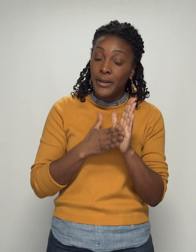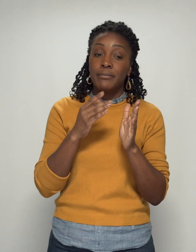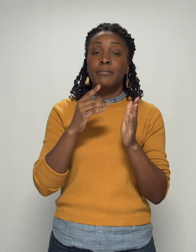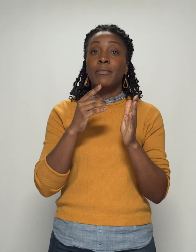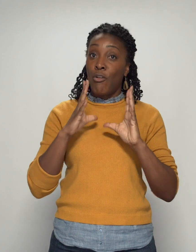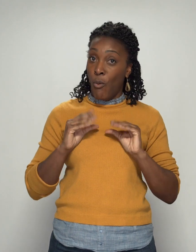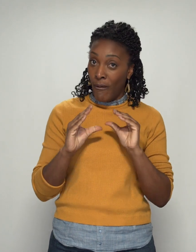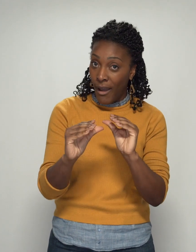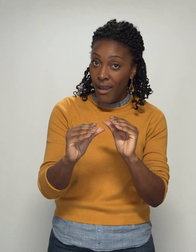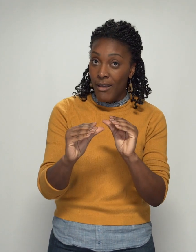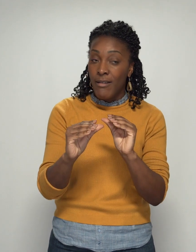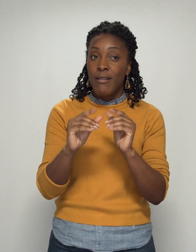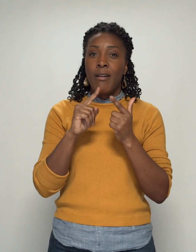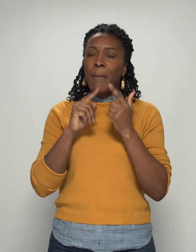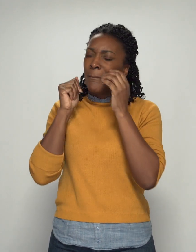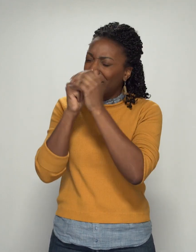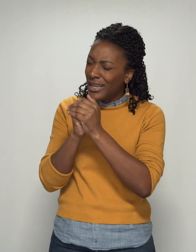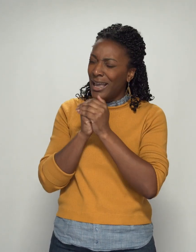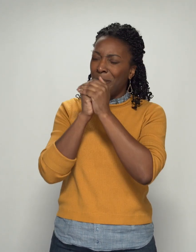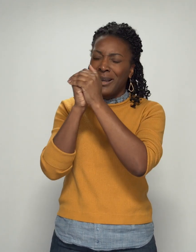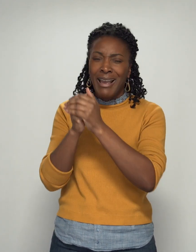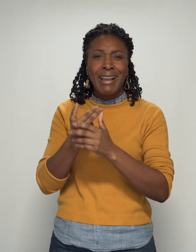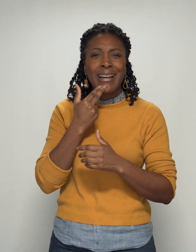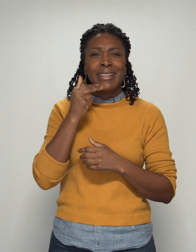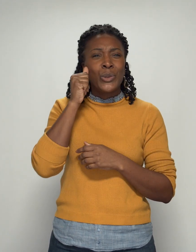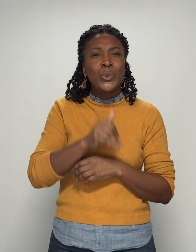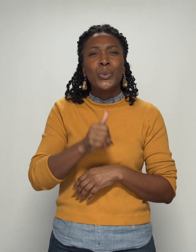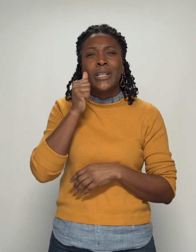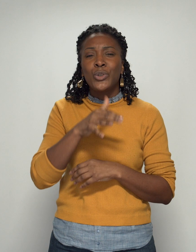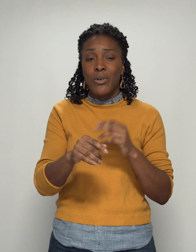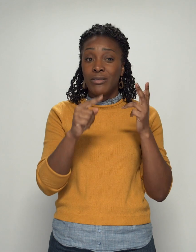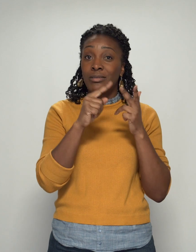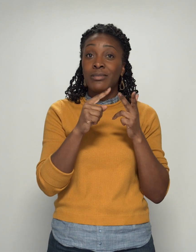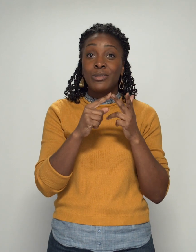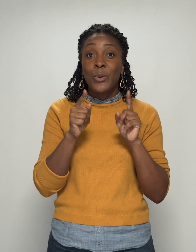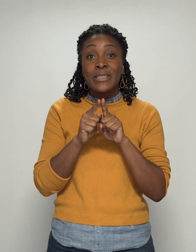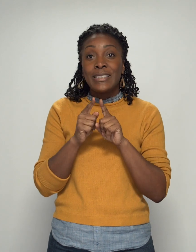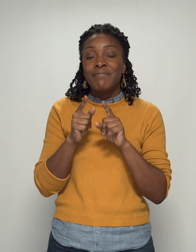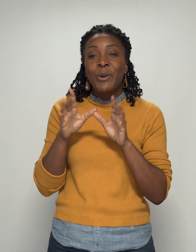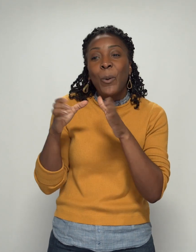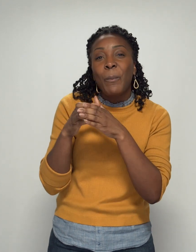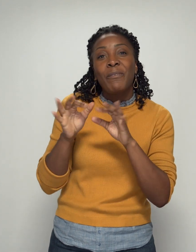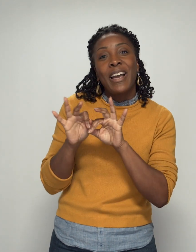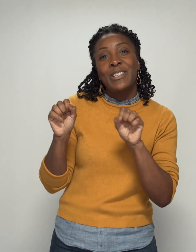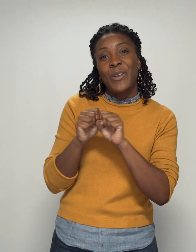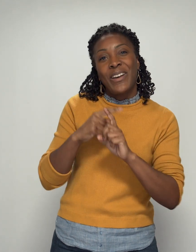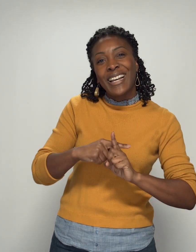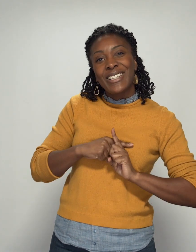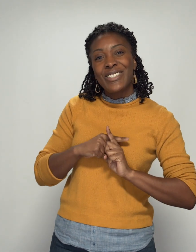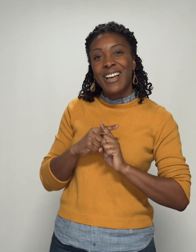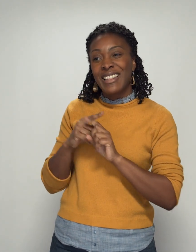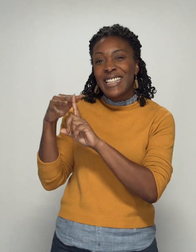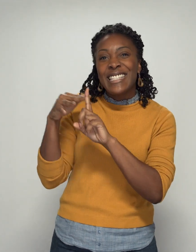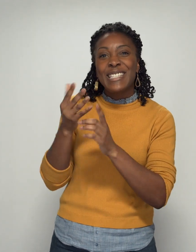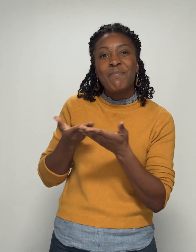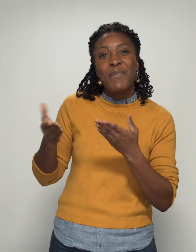Dieu mise en pratique, en t'appuyant sur une vie de prière de qualité et quotidienne, et en t'appuyant sur un groupe de chrétiens, un